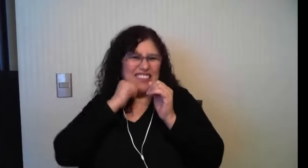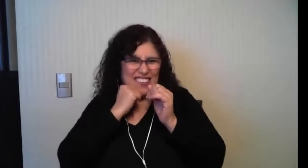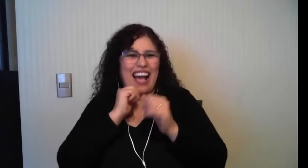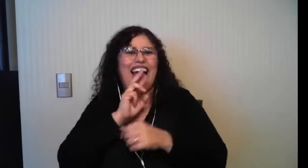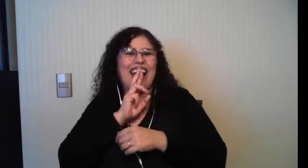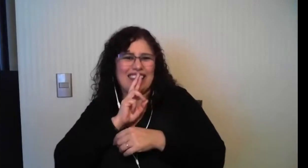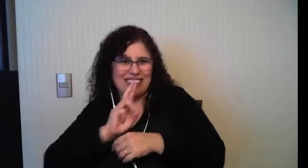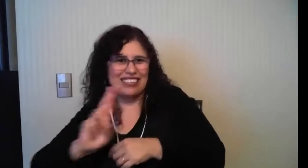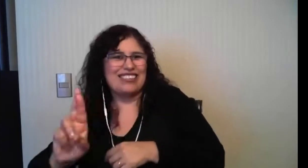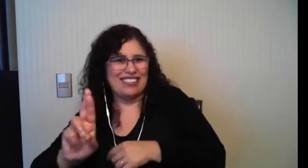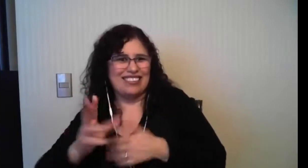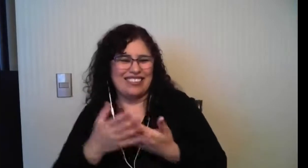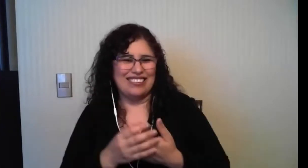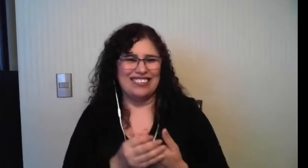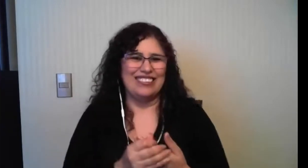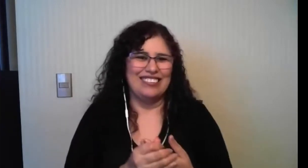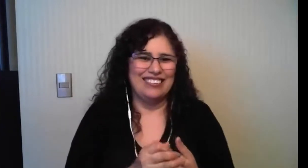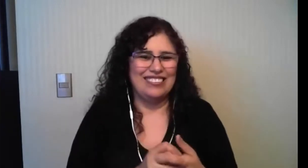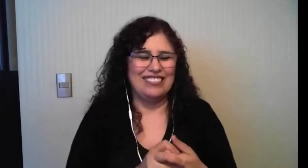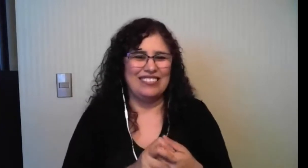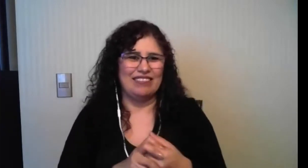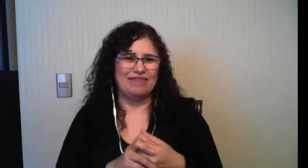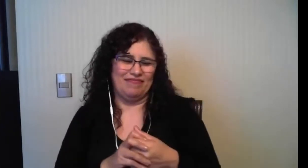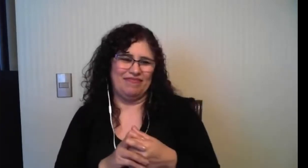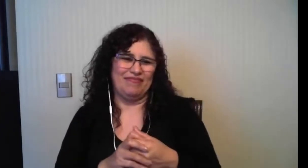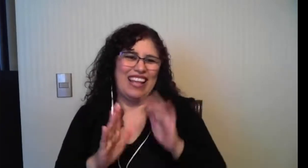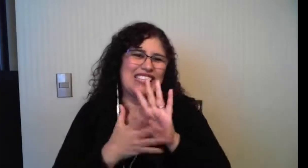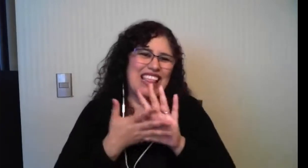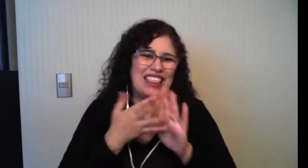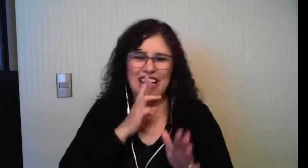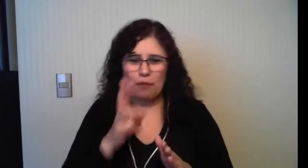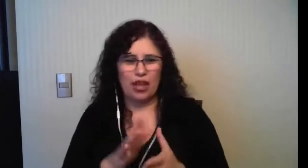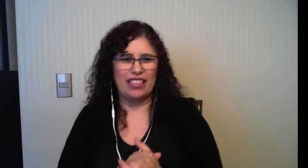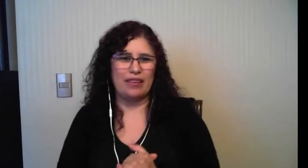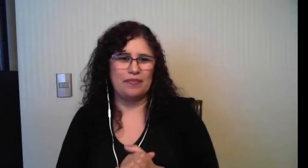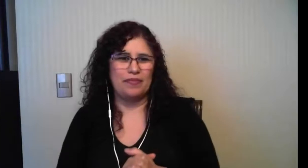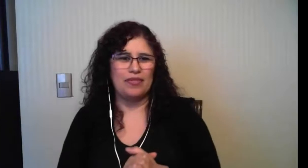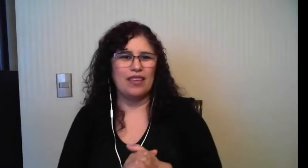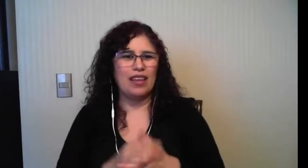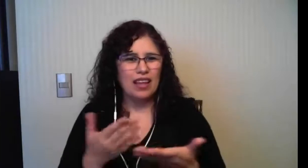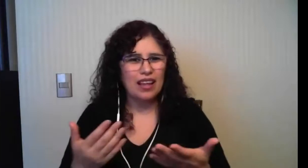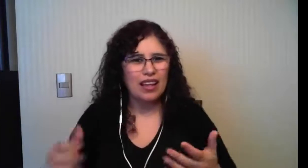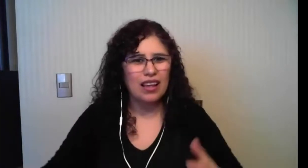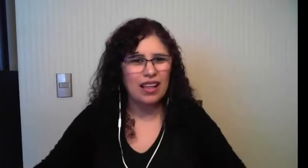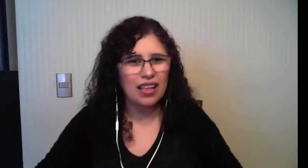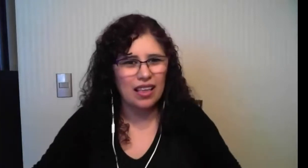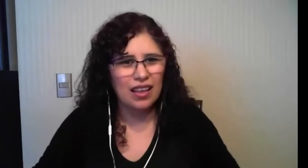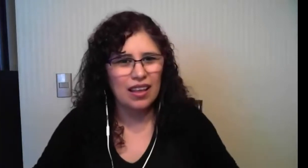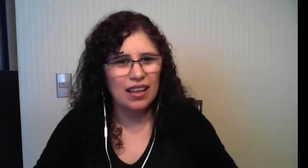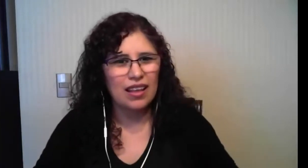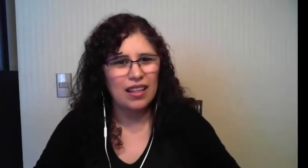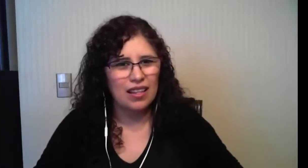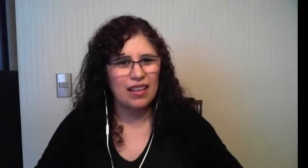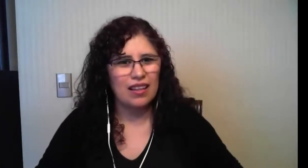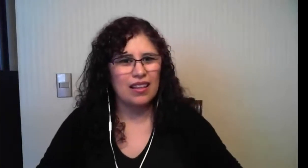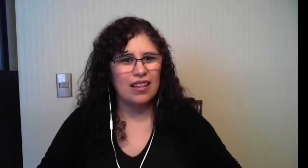sensitivo, ¿ya? Claro. Está ahí como mediando las cosas, en el Sí. fondo.